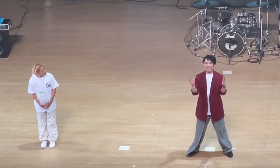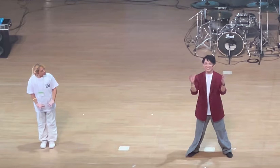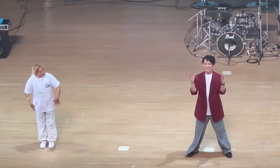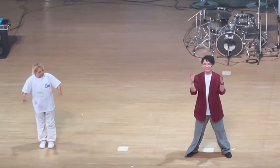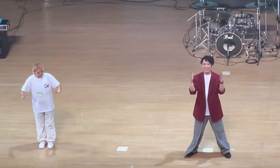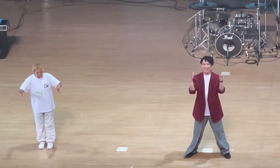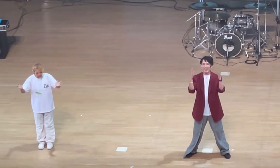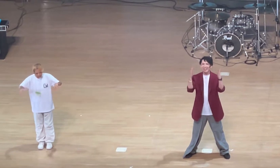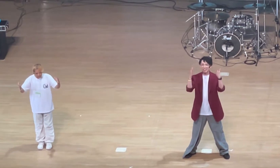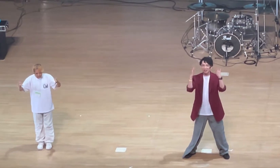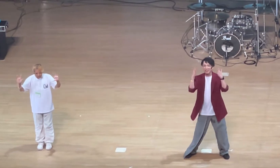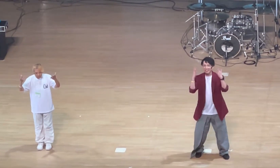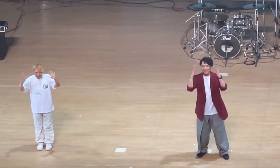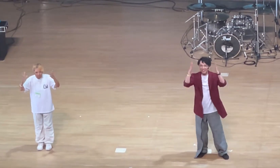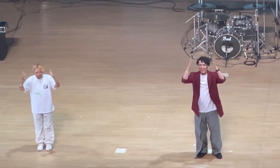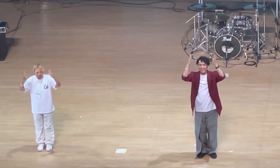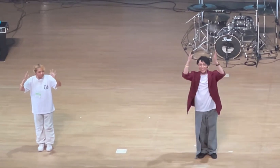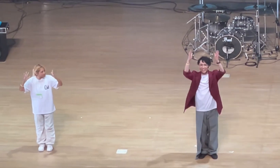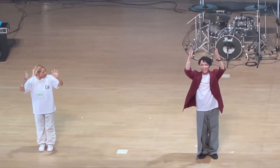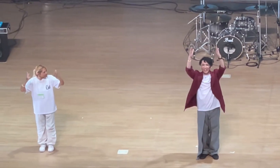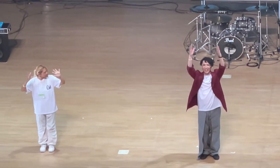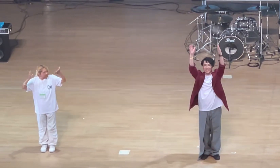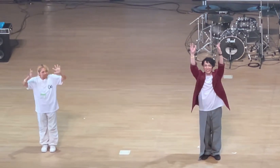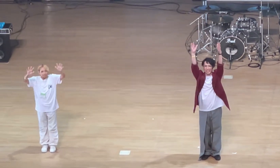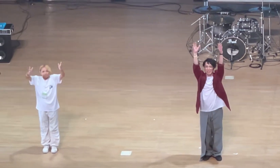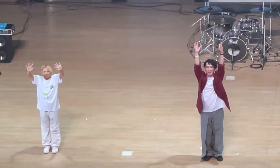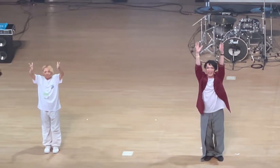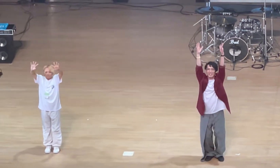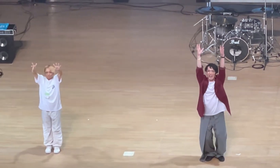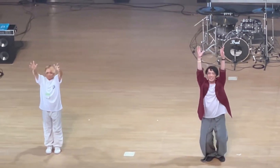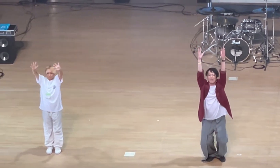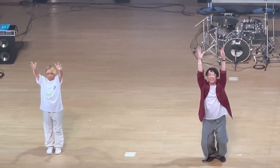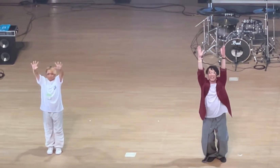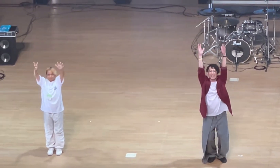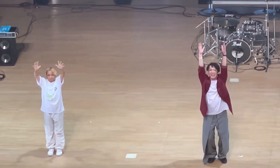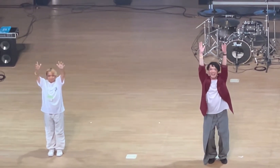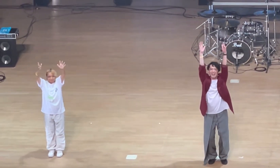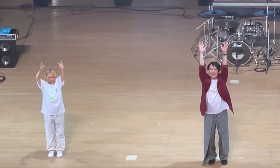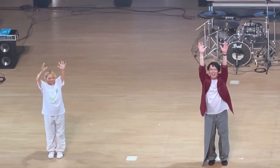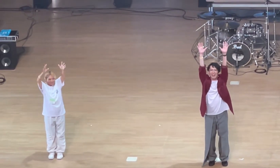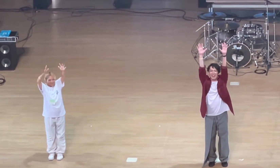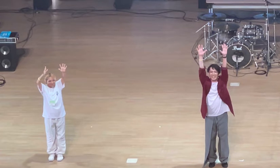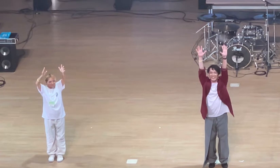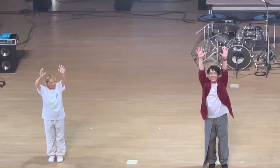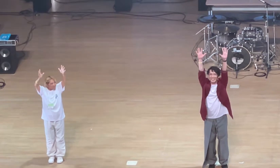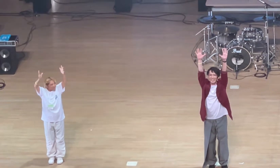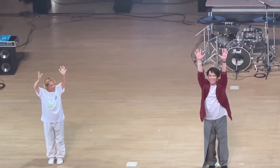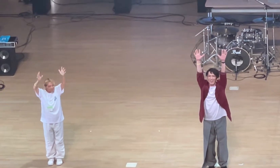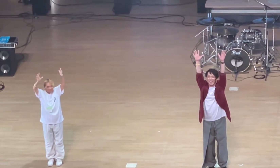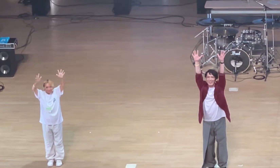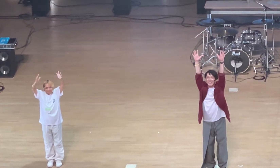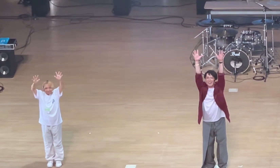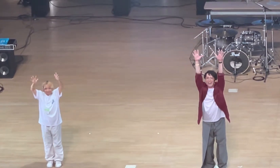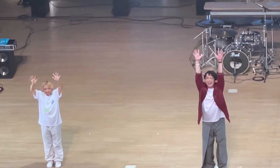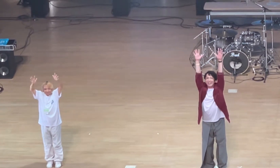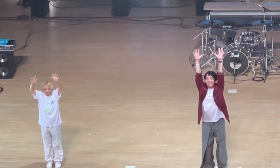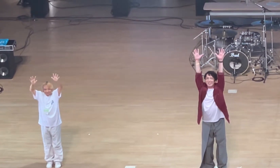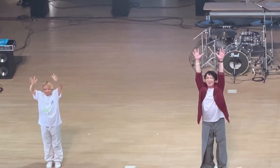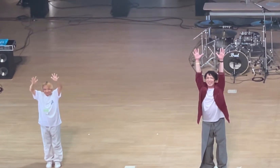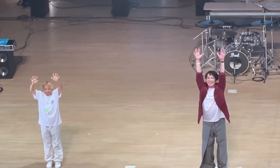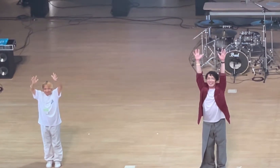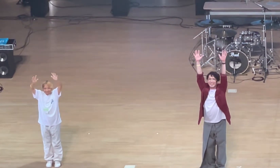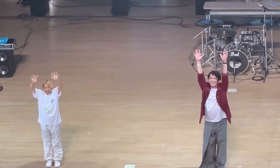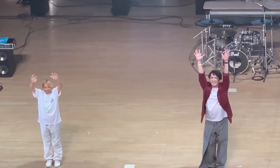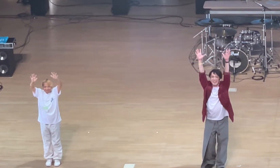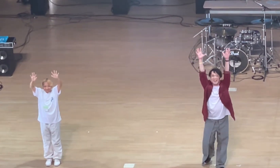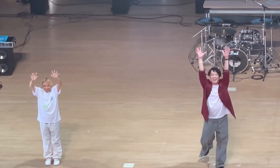手をひらひらしてください。そのまま上にぐーっと上げていきましょう。そして、そのまま立ってみてください。立ってみて、立ちましょう。あー、背伸